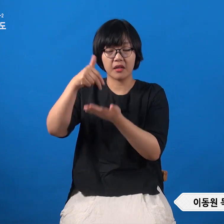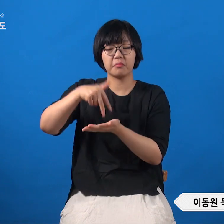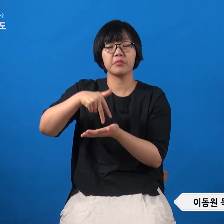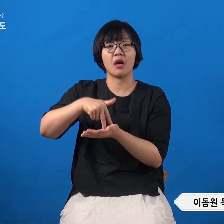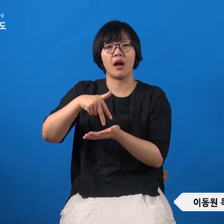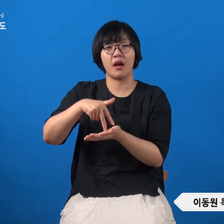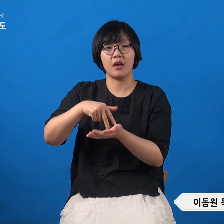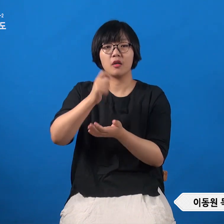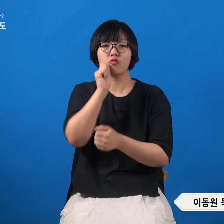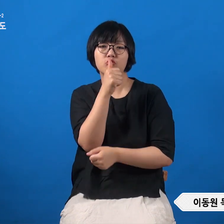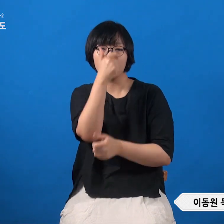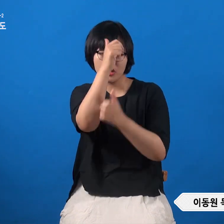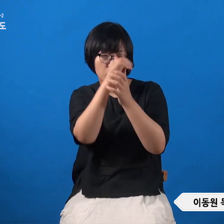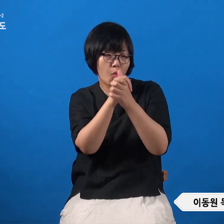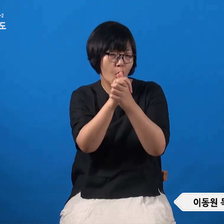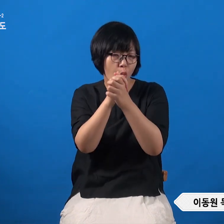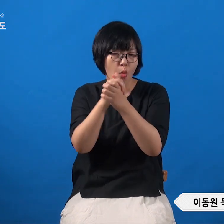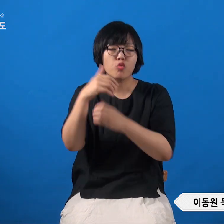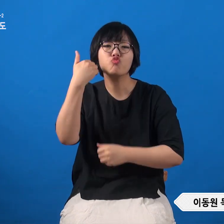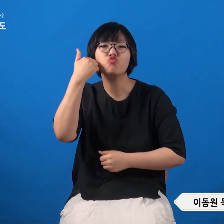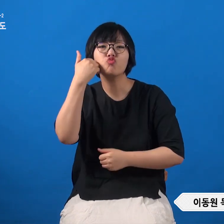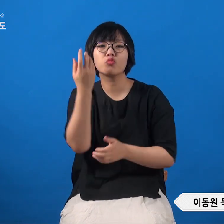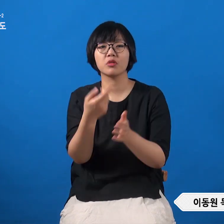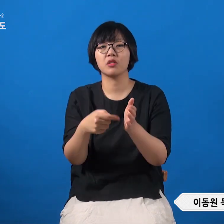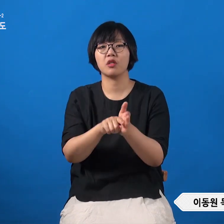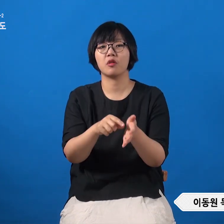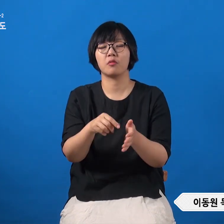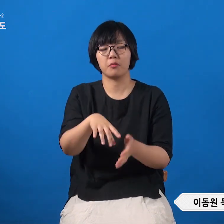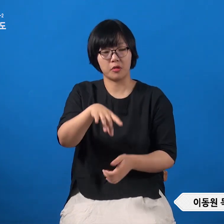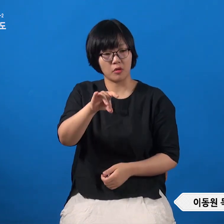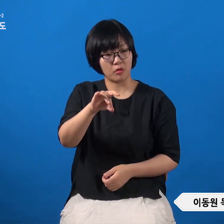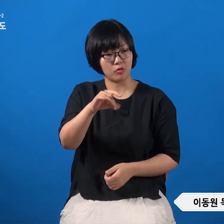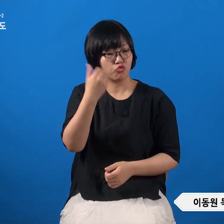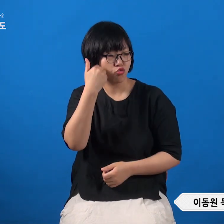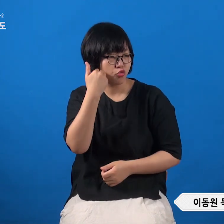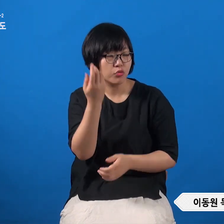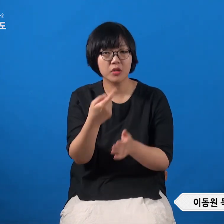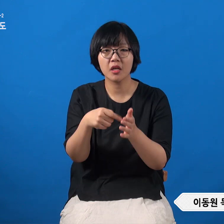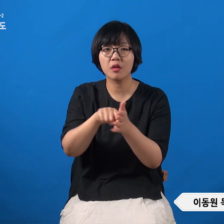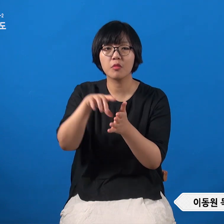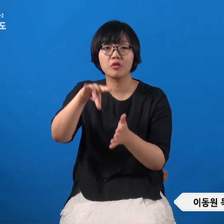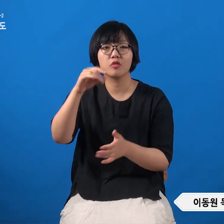누구를 위하여 기도를 먼저 하는 것이 합당한 일이겠습니까?